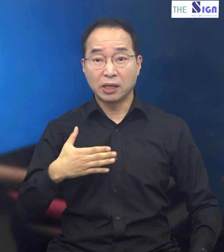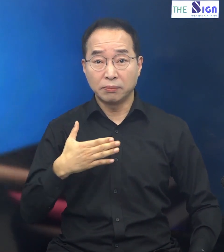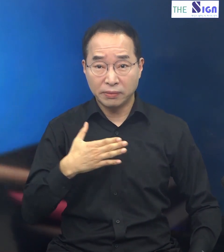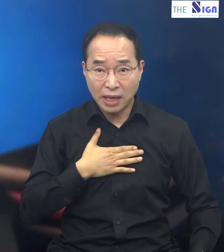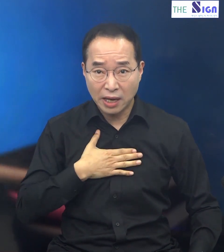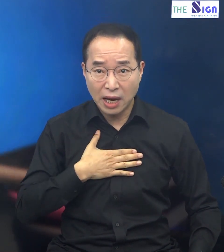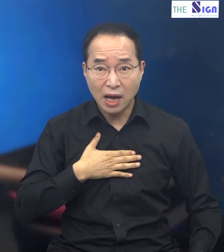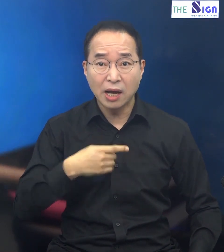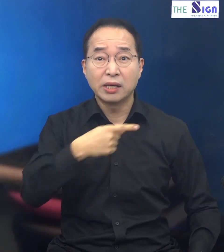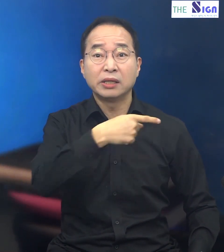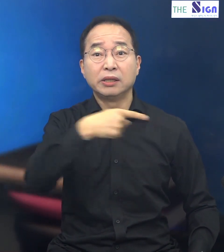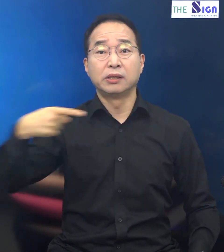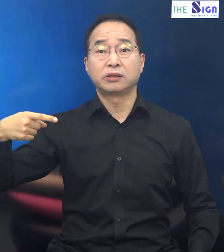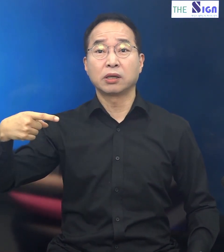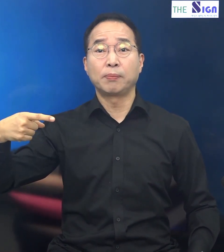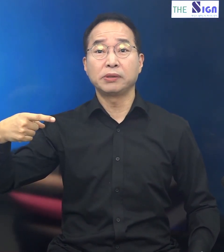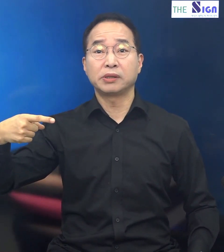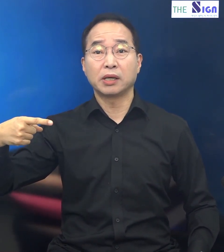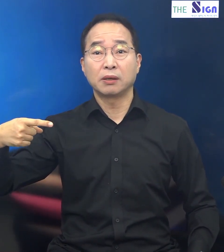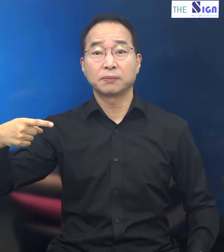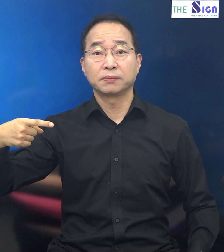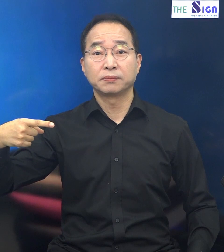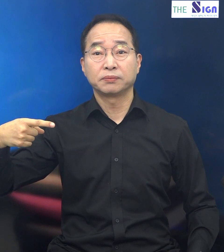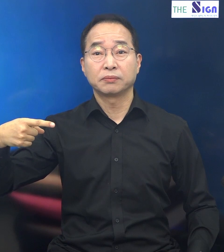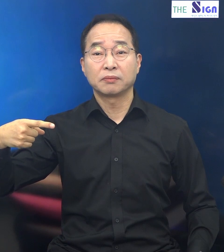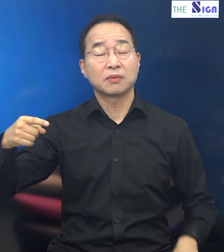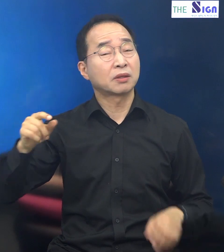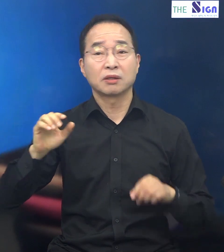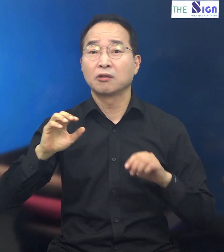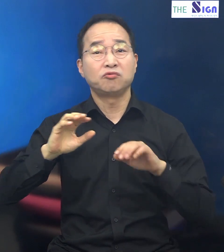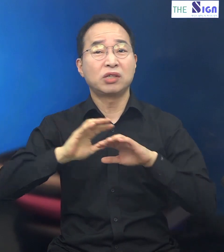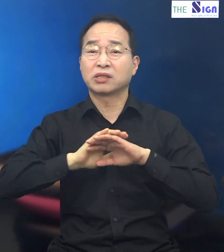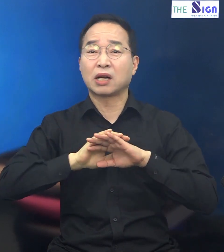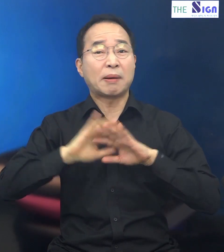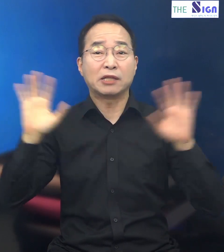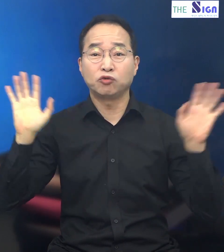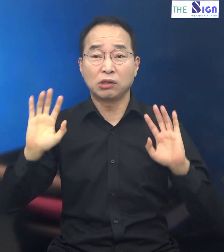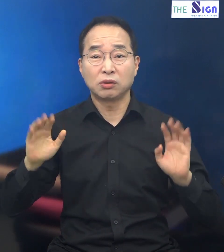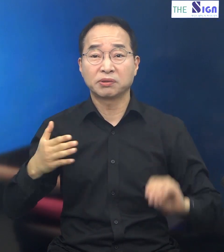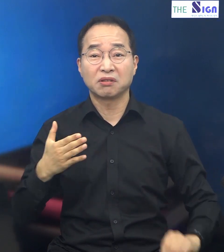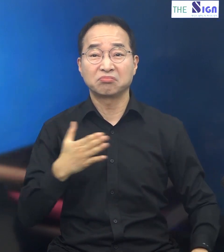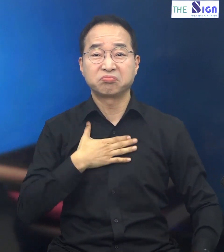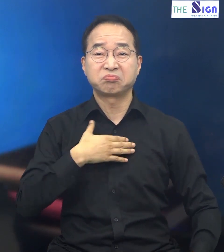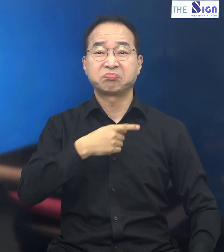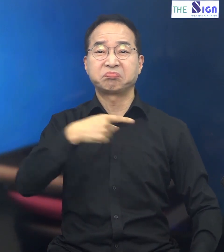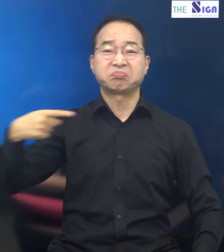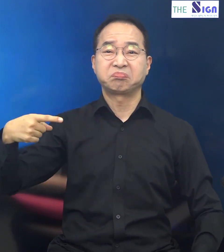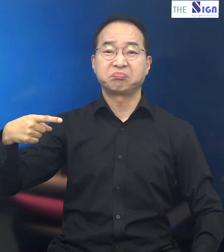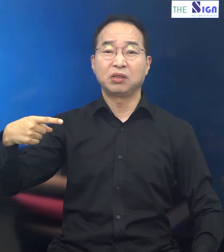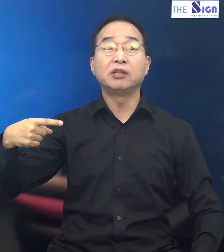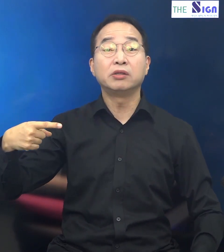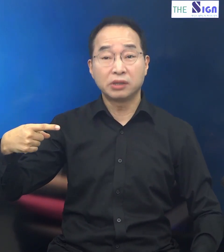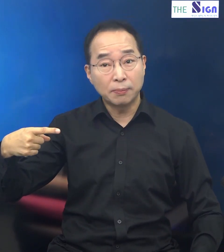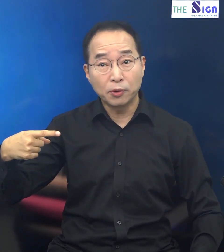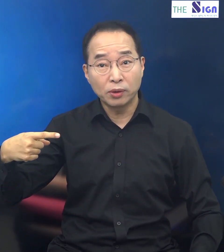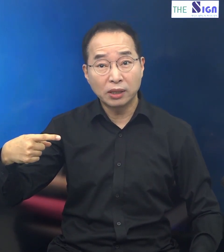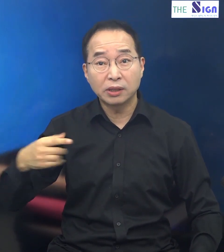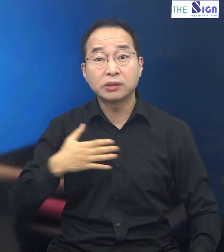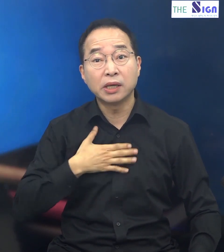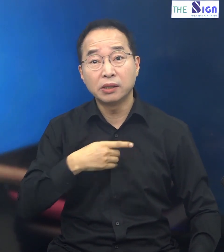이건 내가 1, 첫 번째야. 위에 사람 안중에도 없어. 이런 식의 표현할 때 제일을